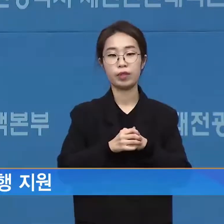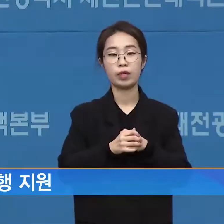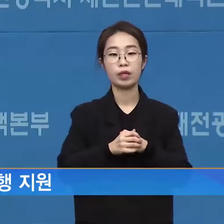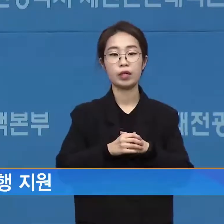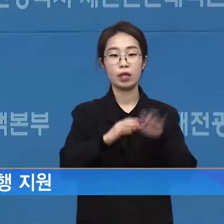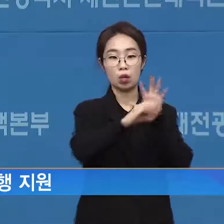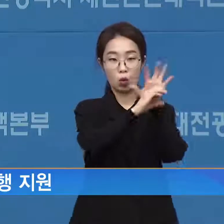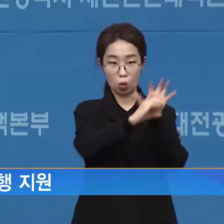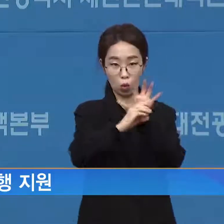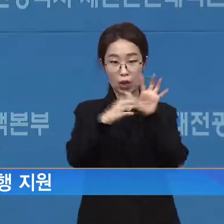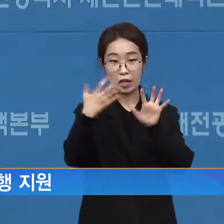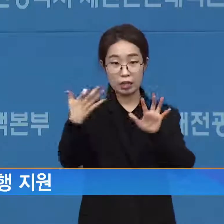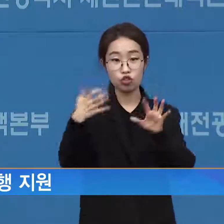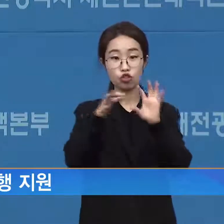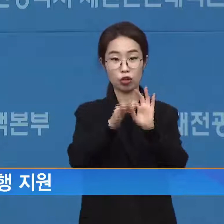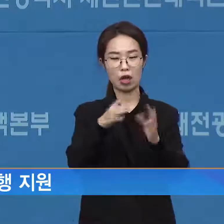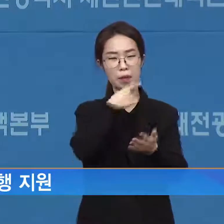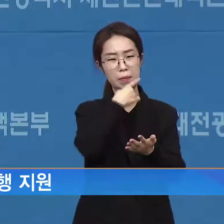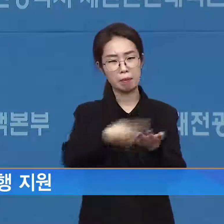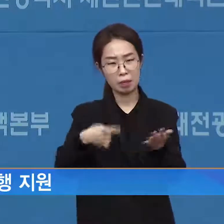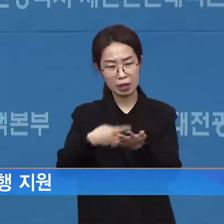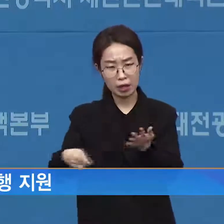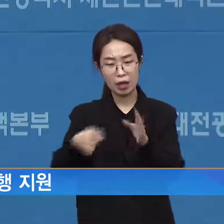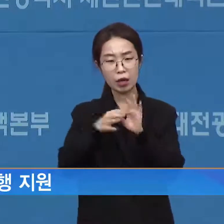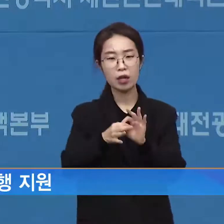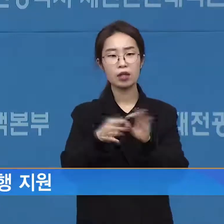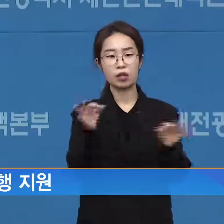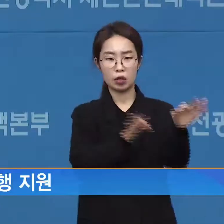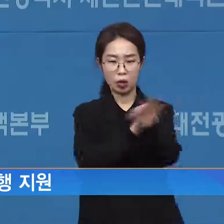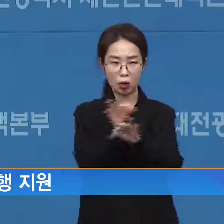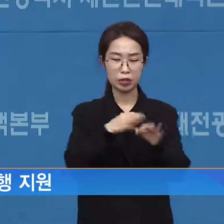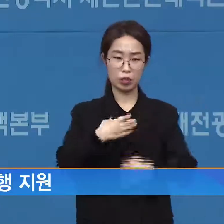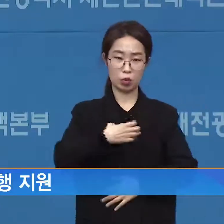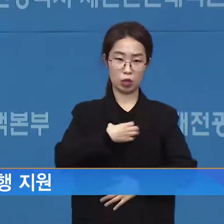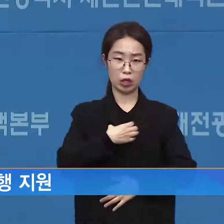이번 코로나19의 피해는 단순한 경제 위기를 넘어